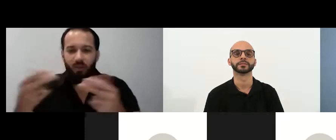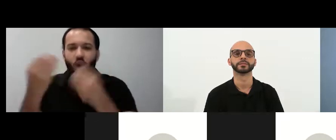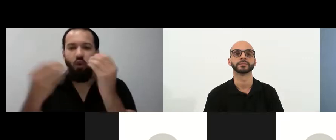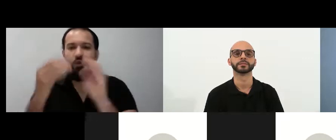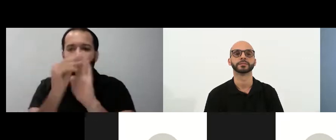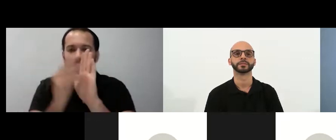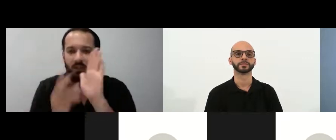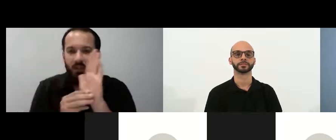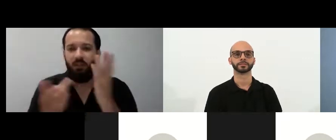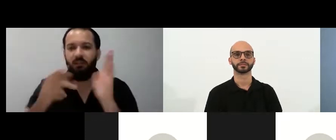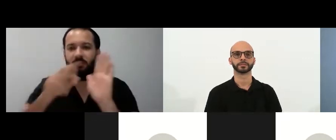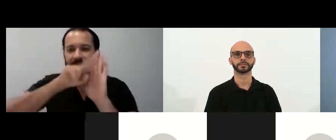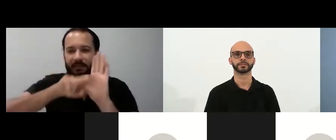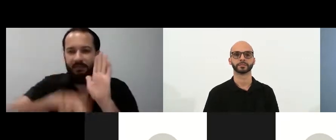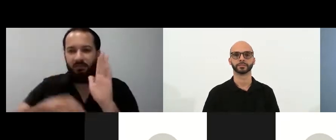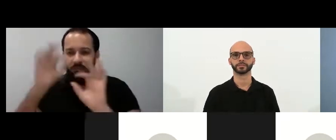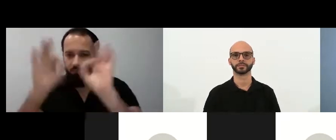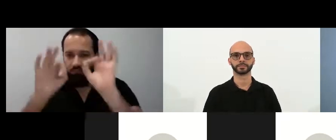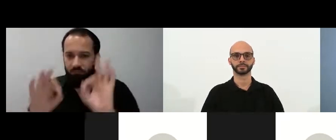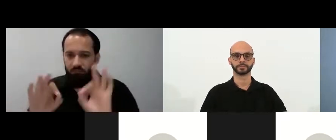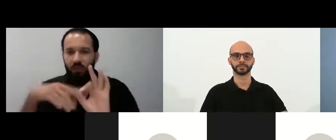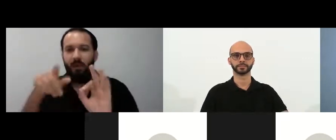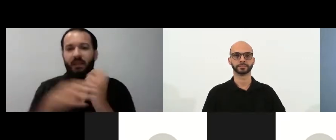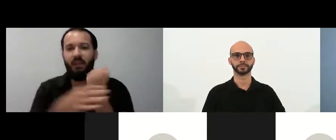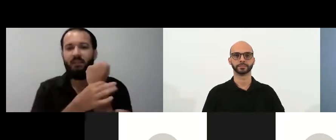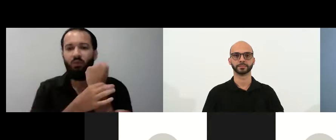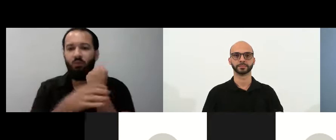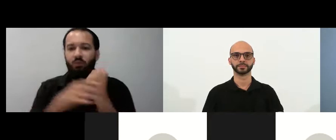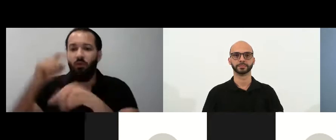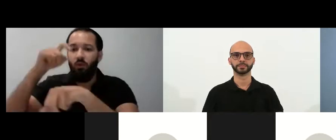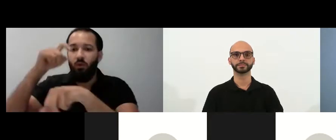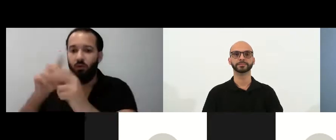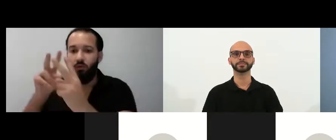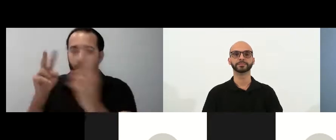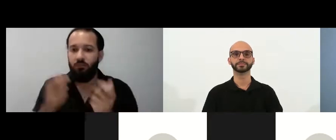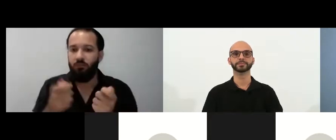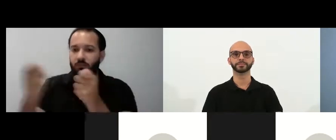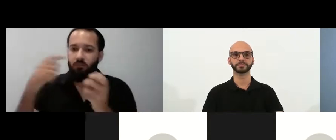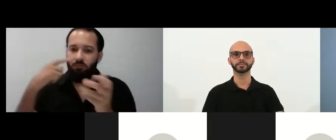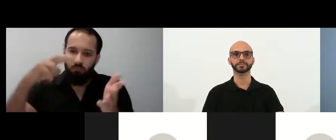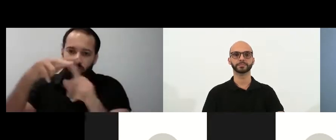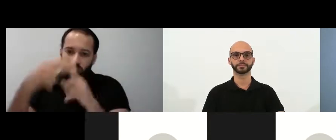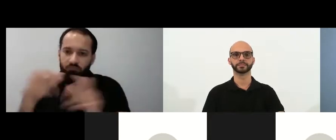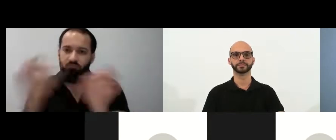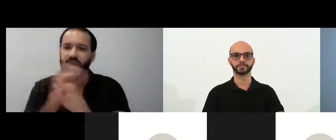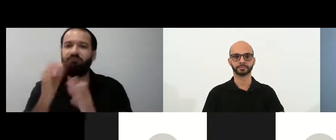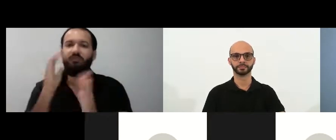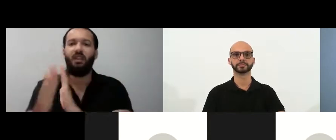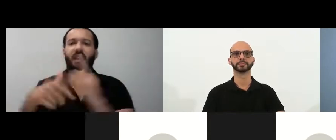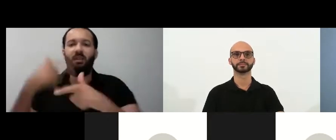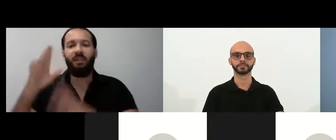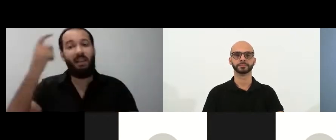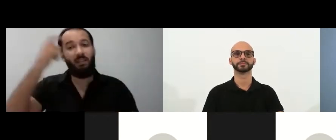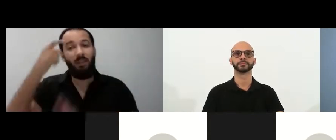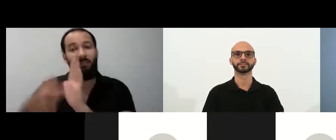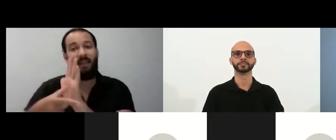fazer a utilização de materiais, de conteúdos diversificados, organizar que dê segurança para os alunos, para que